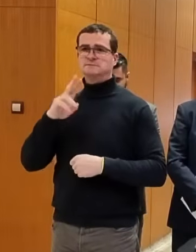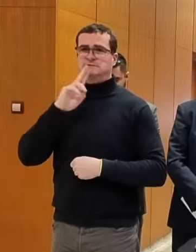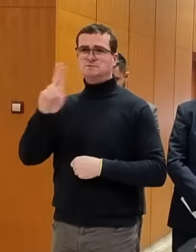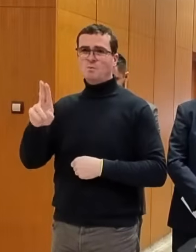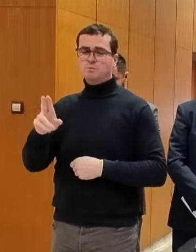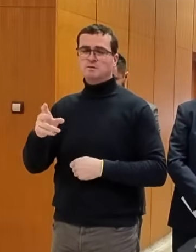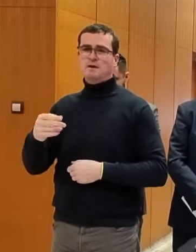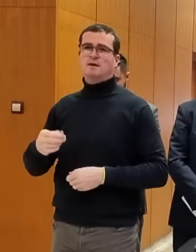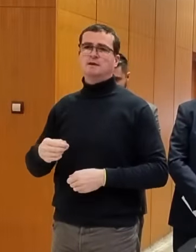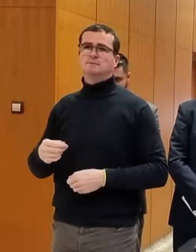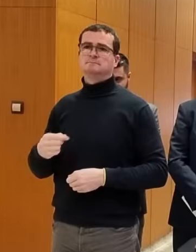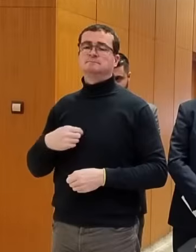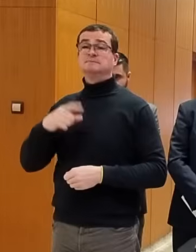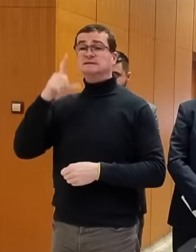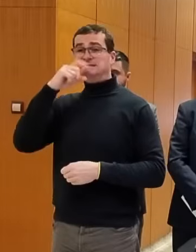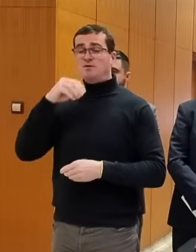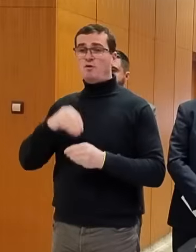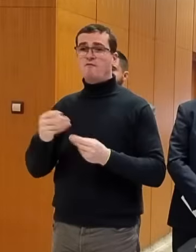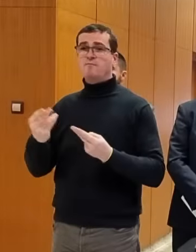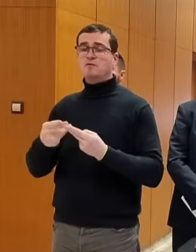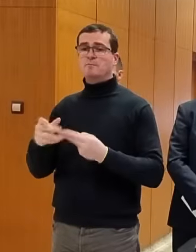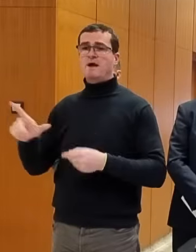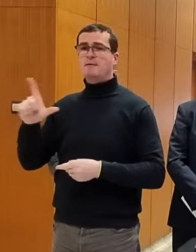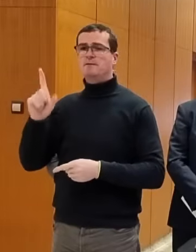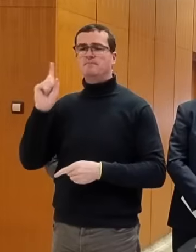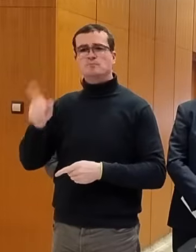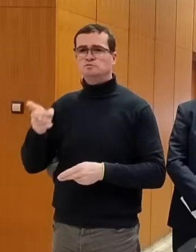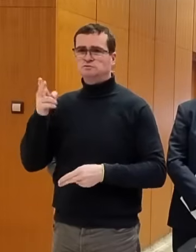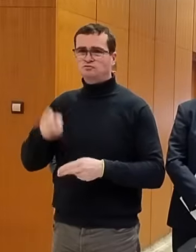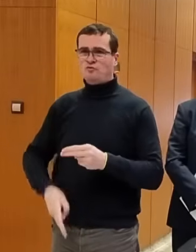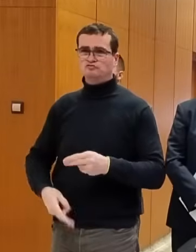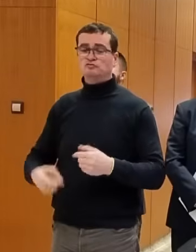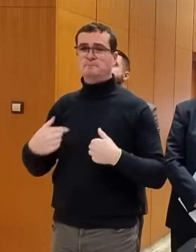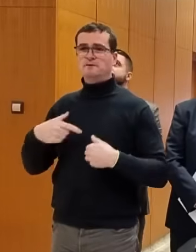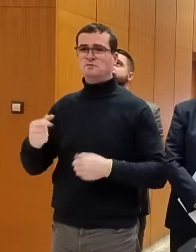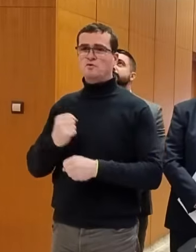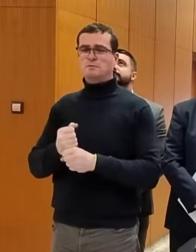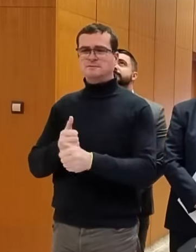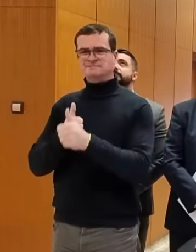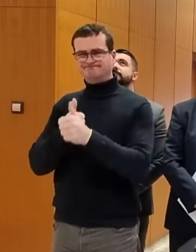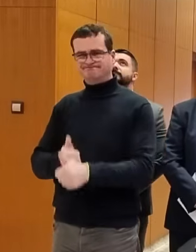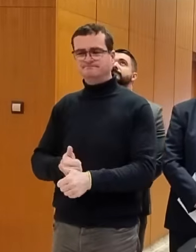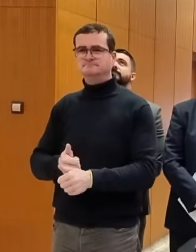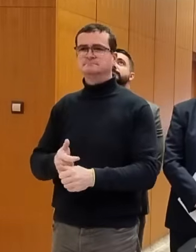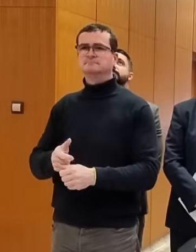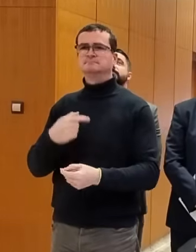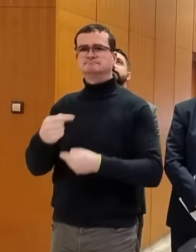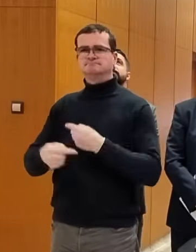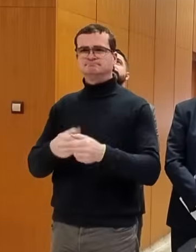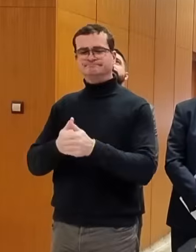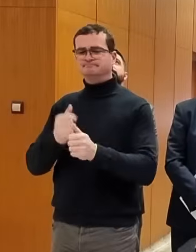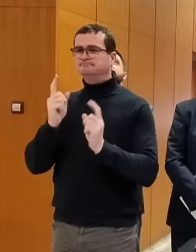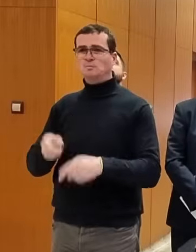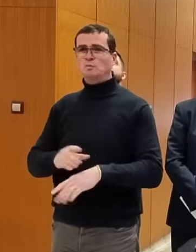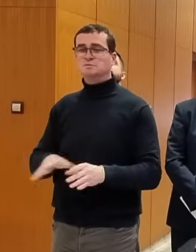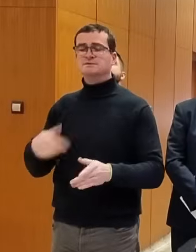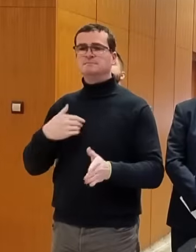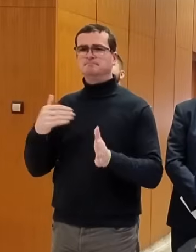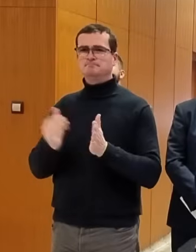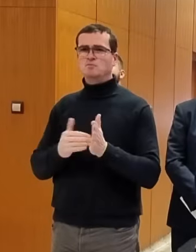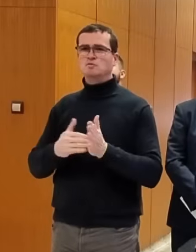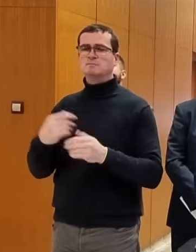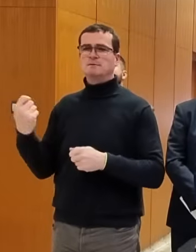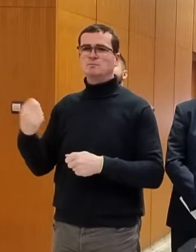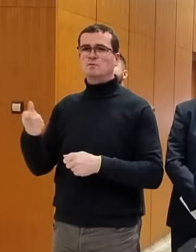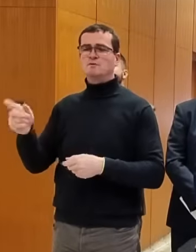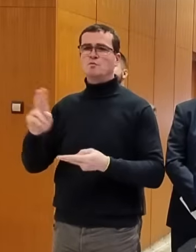slúbili. Zlo v podobe Lipšica musí skončiť a my to robíme dôrazne a dôsledne. A je potrebné